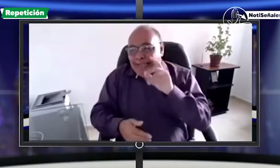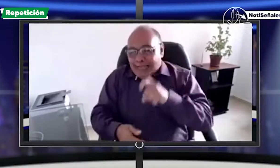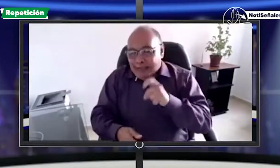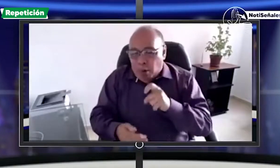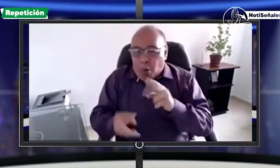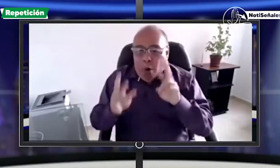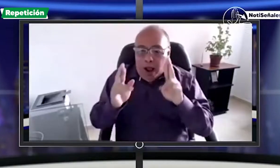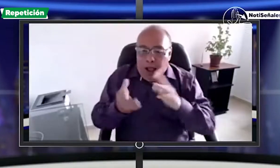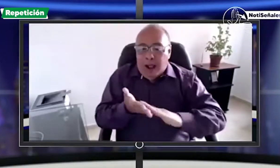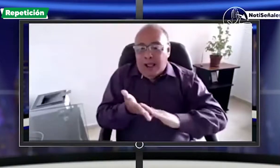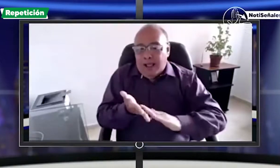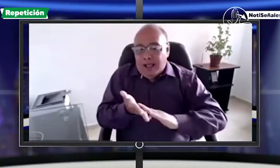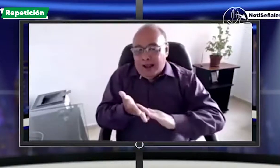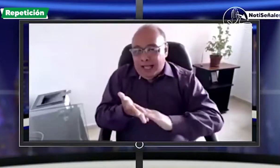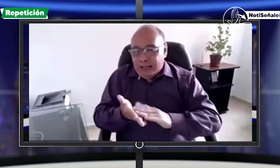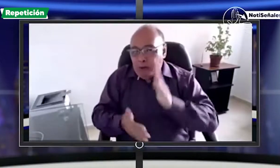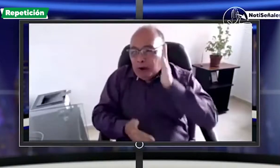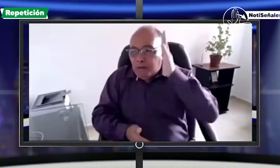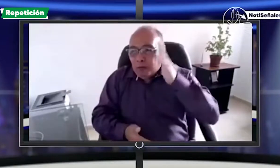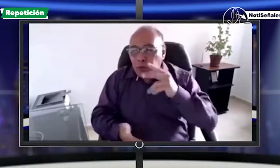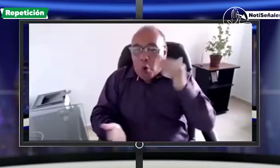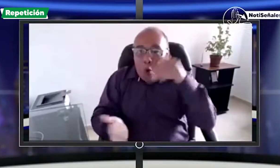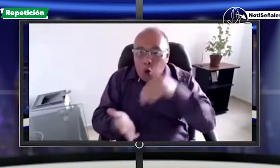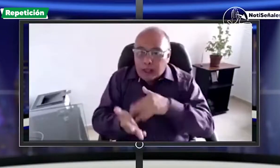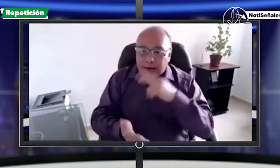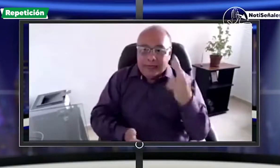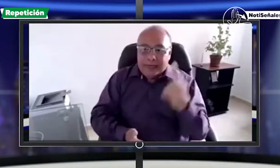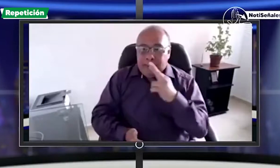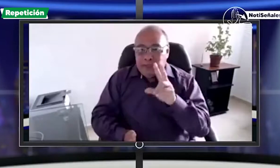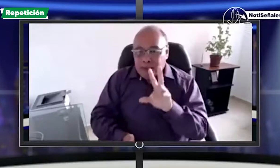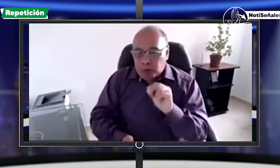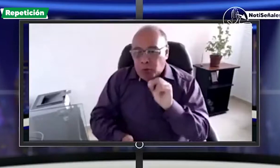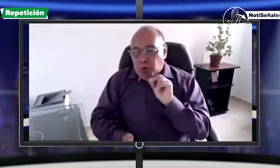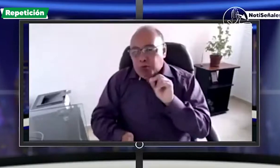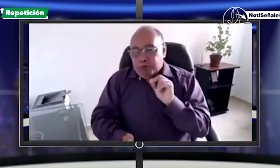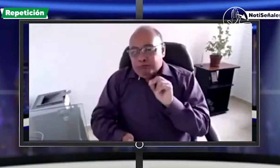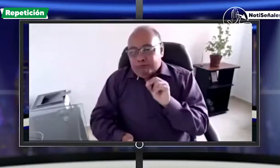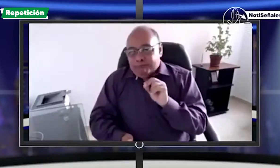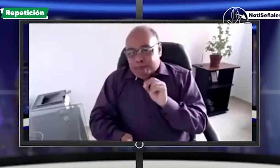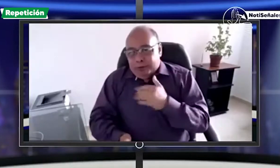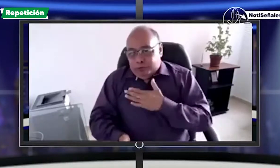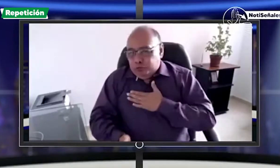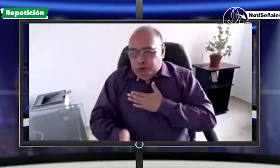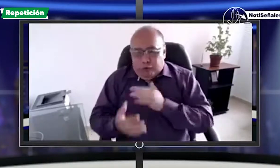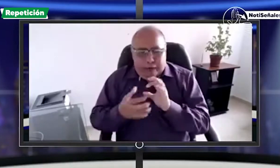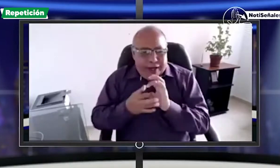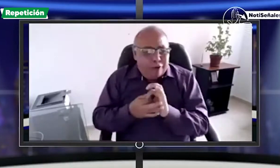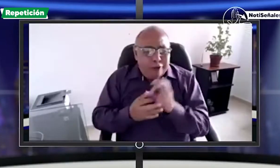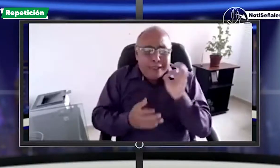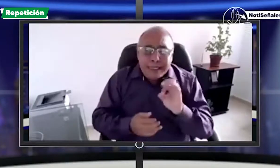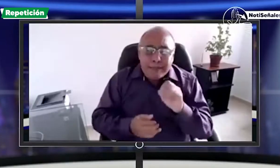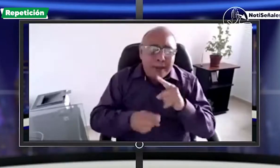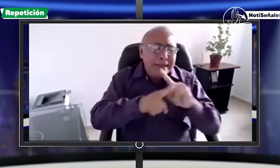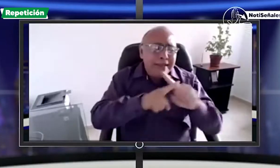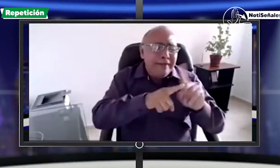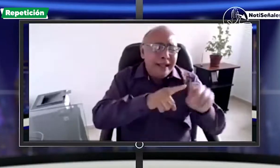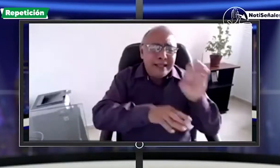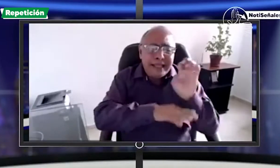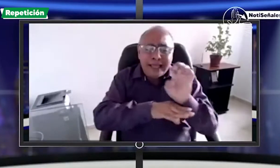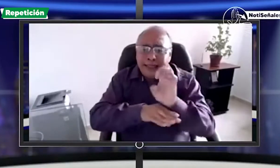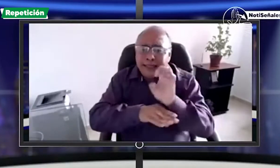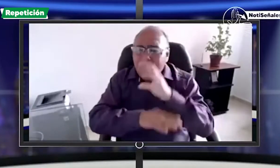los intérpretes sino que sean los canales oficiales del centro de relevo es algo que ya sucedió pero que nosotros pues a su vez queremos